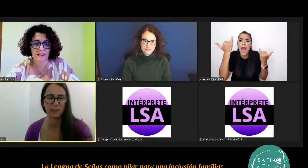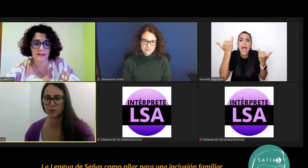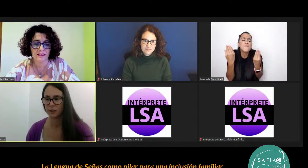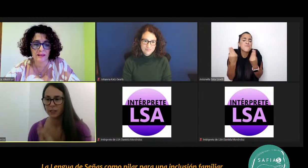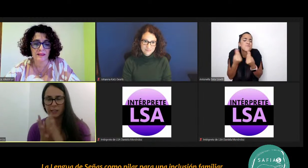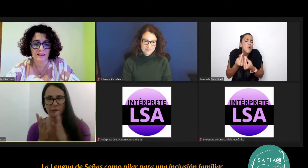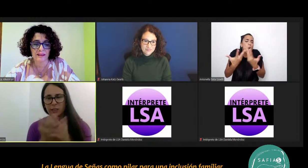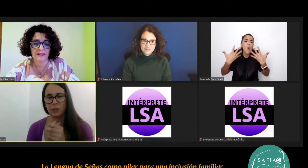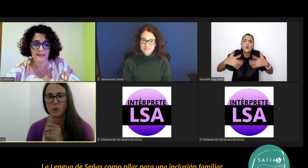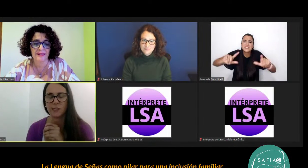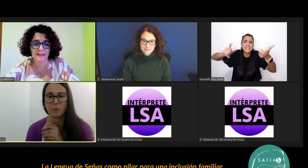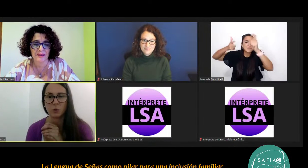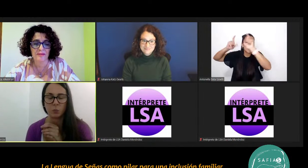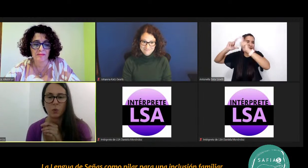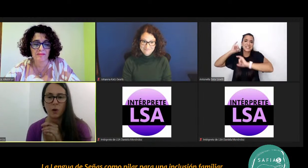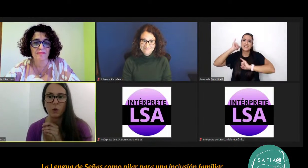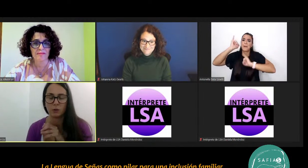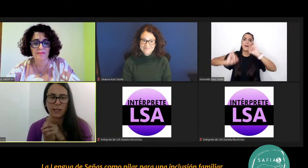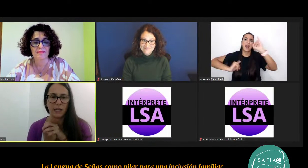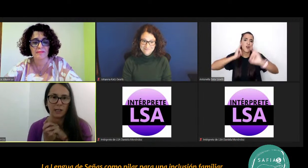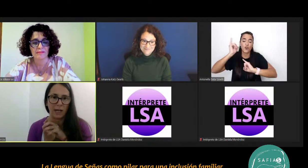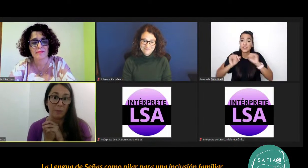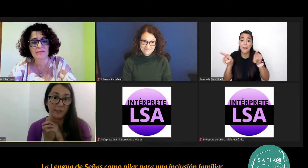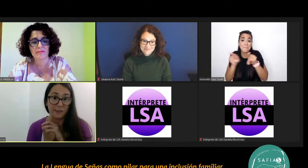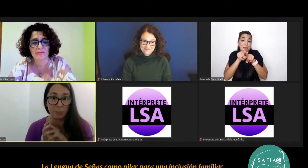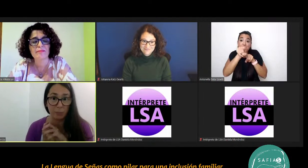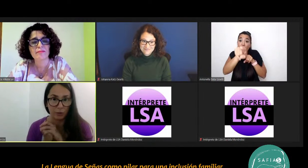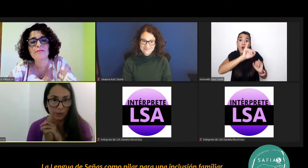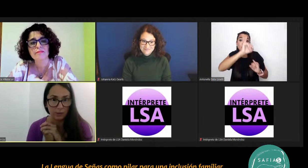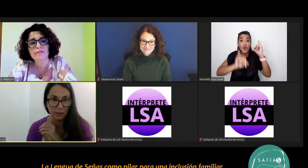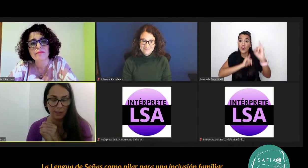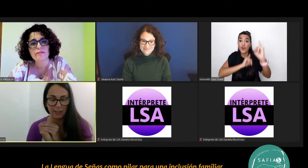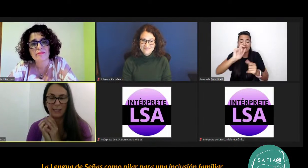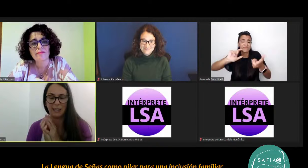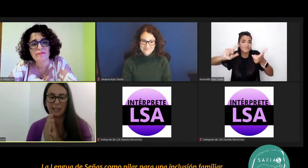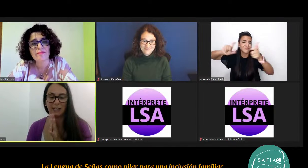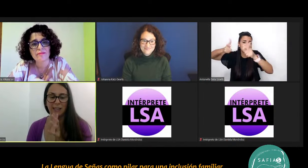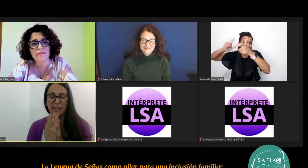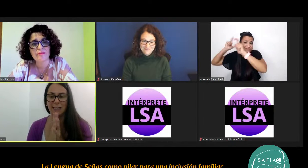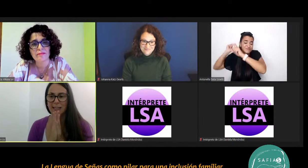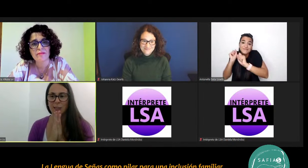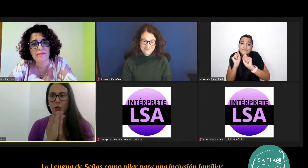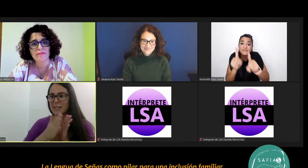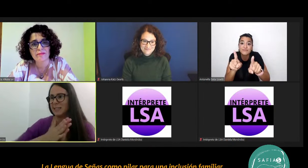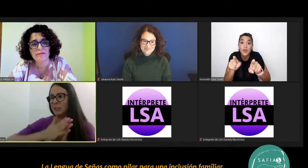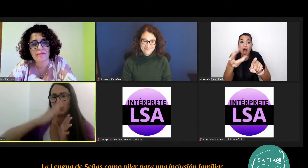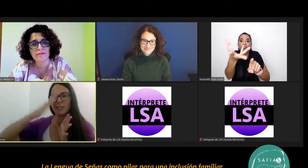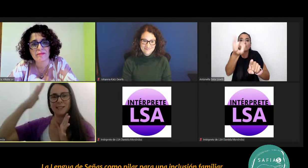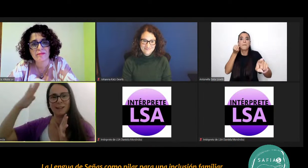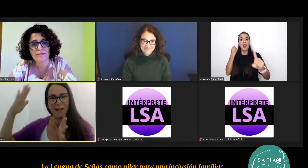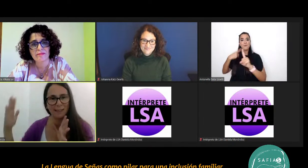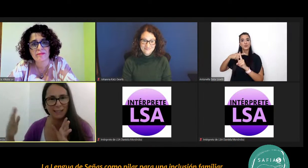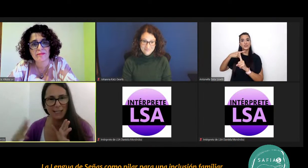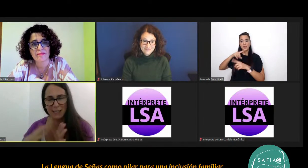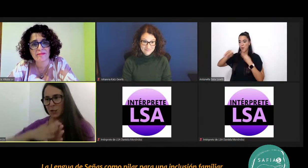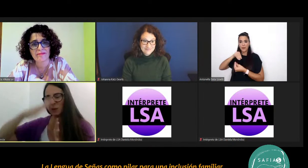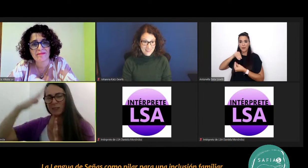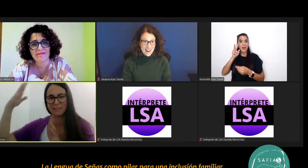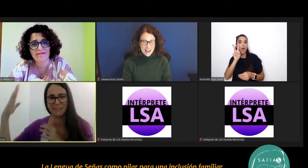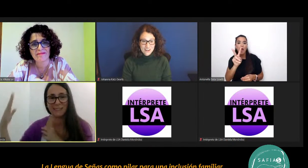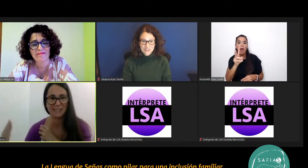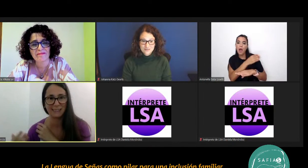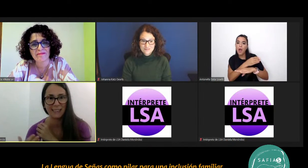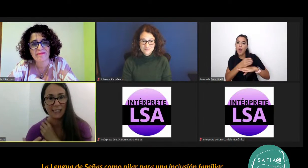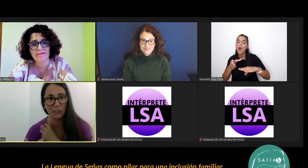decir. Esto que te escuchábamos un poco a vos contar al principio, ¿no? Toda esa historicidad de cómo